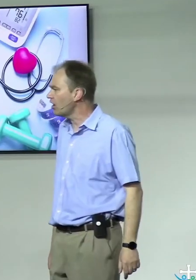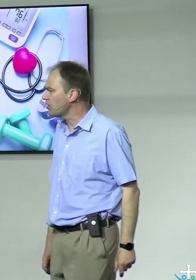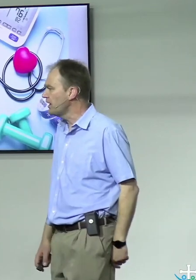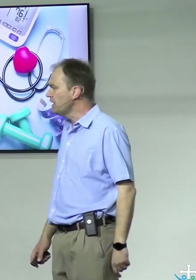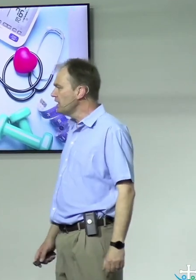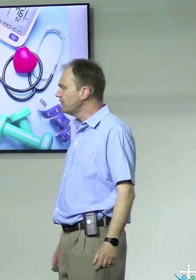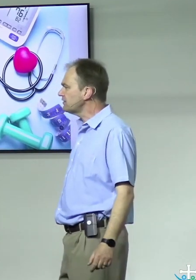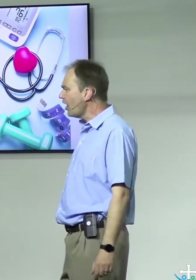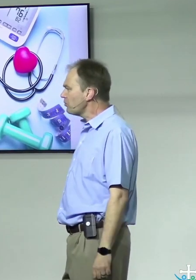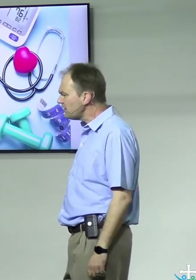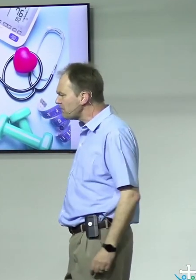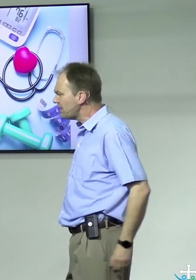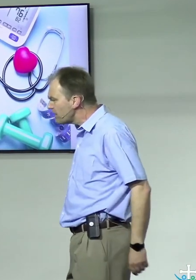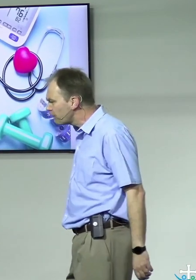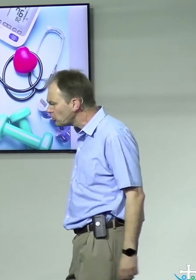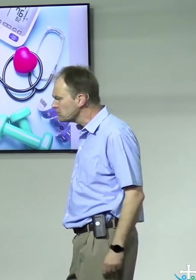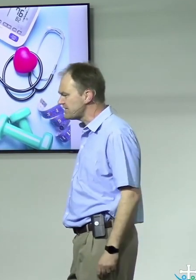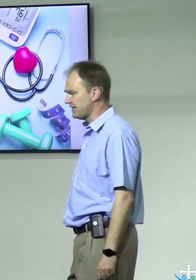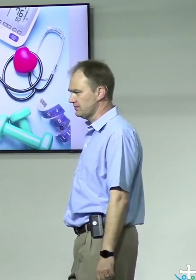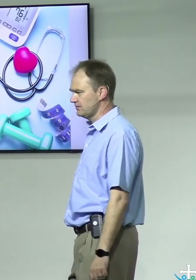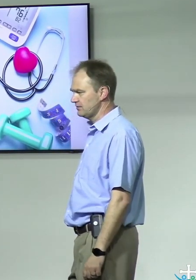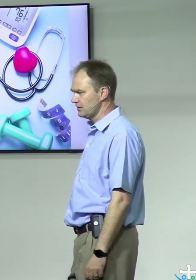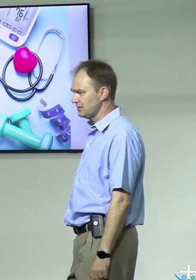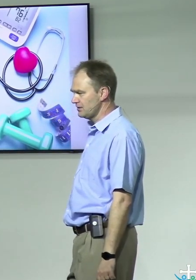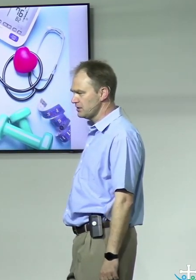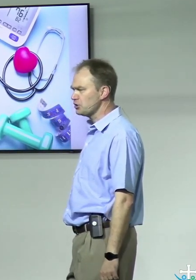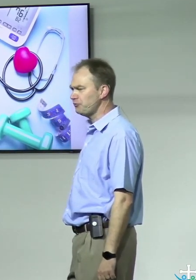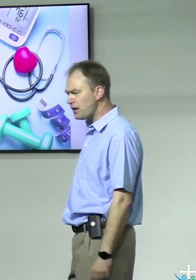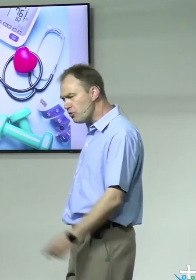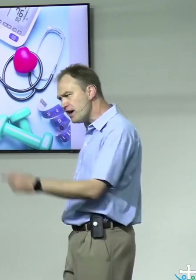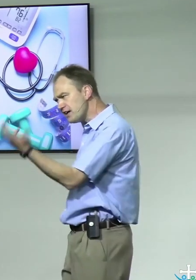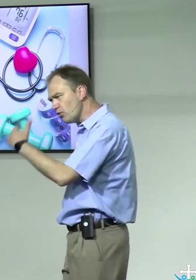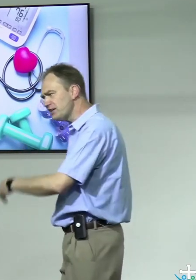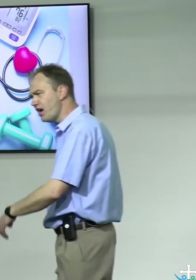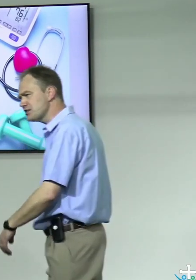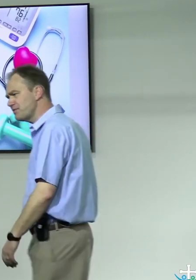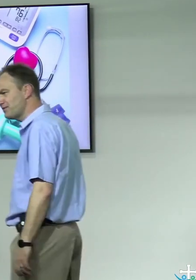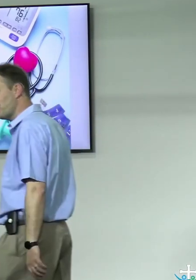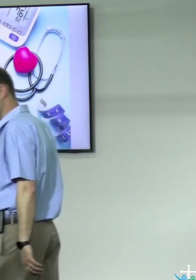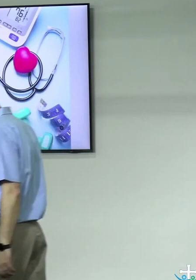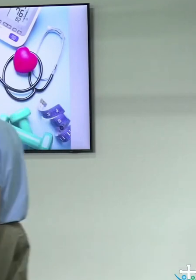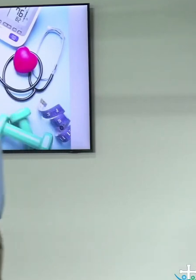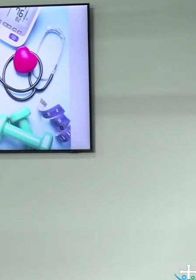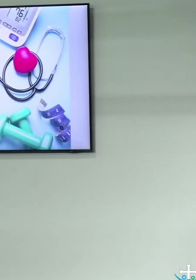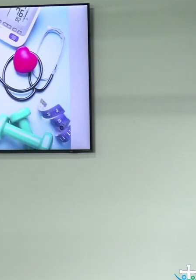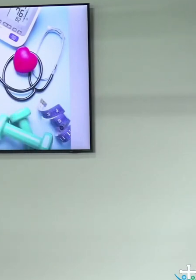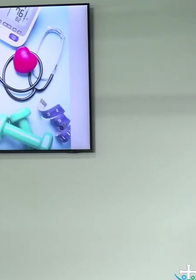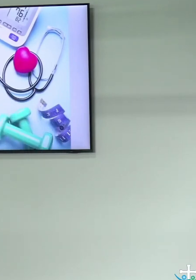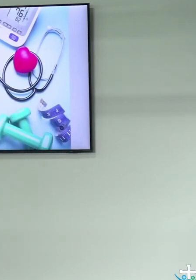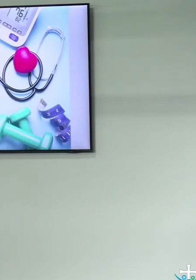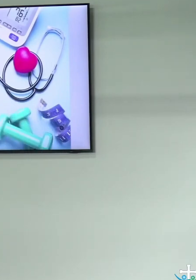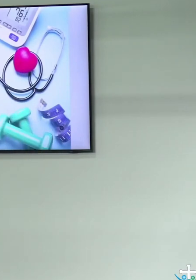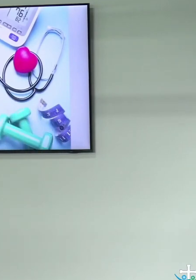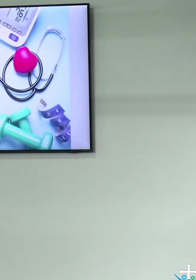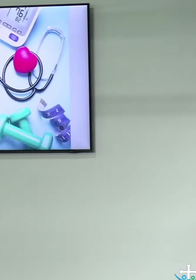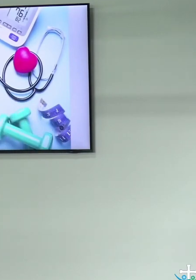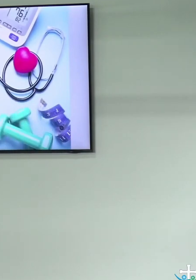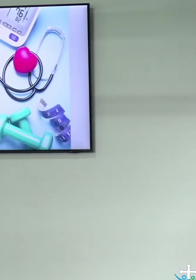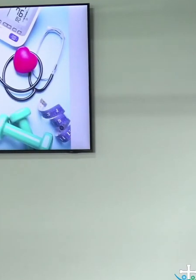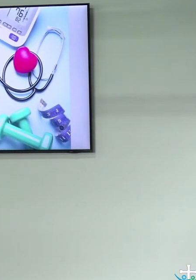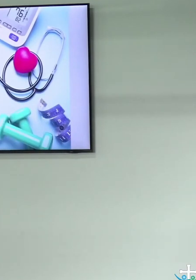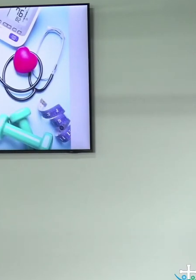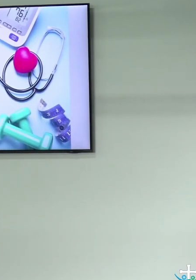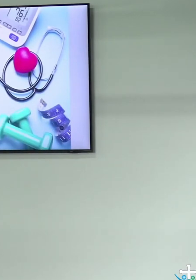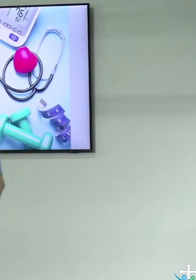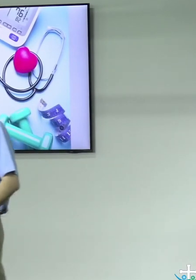daarna, en daarom, weet, dalk moet jy 'n bietjie meer wortels eet. Is goed vir jou oë, het jy al ooit 'n haas met brille gesien? Dokter Rudy, waar is